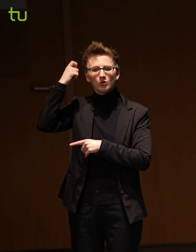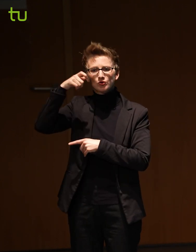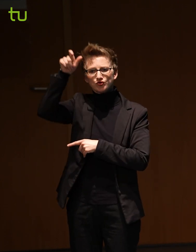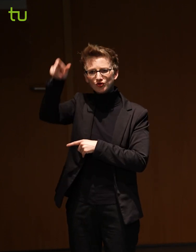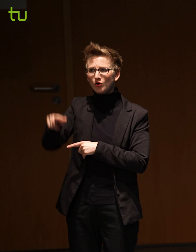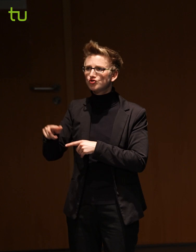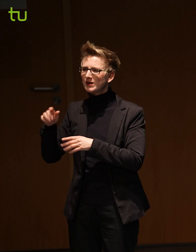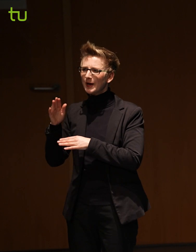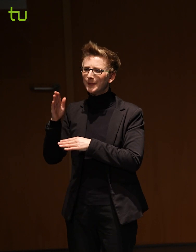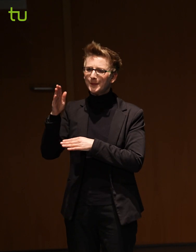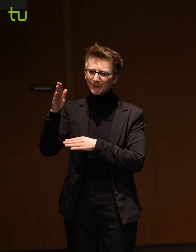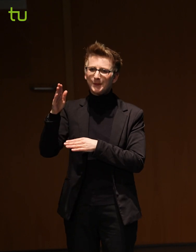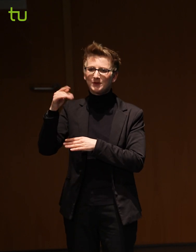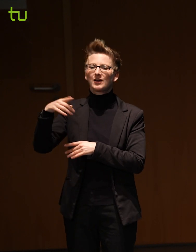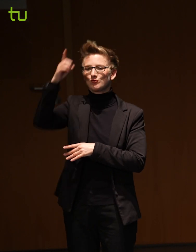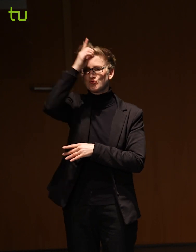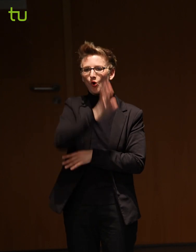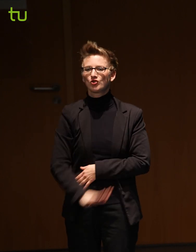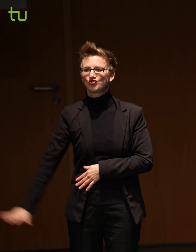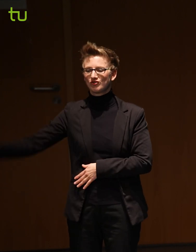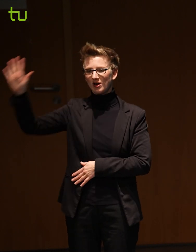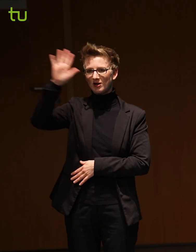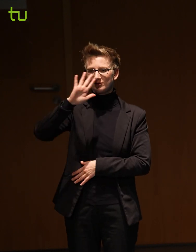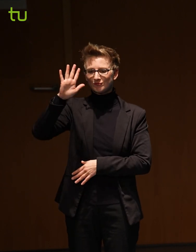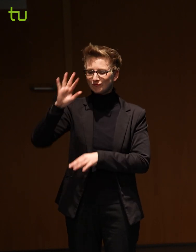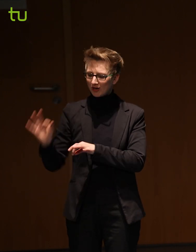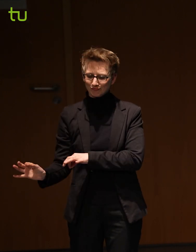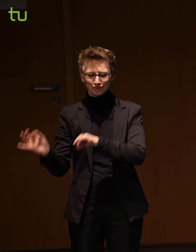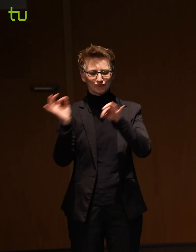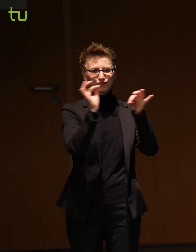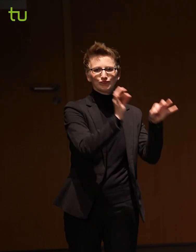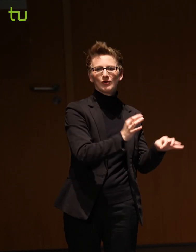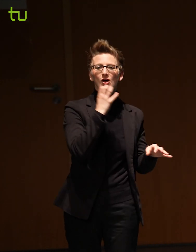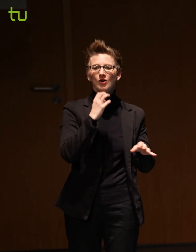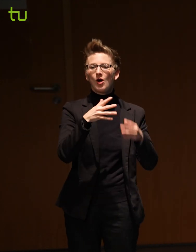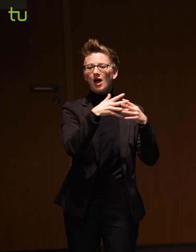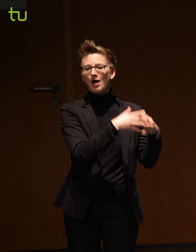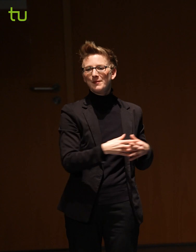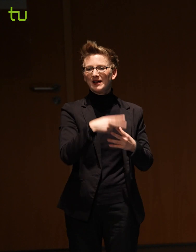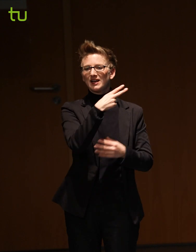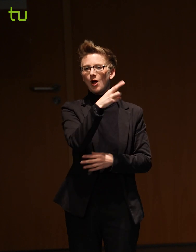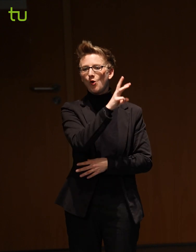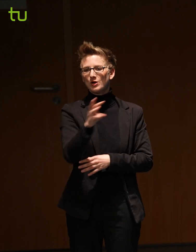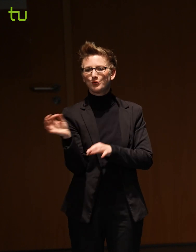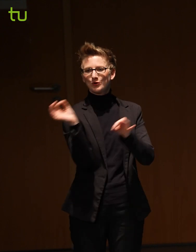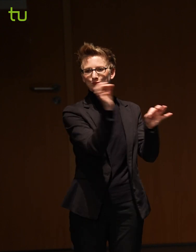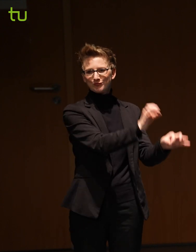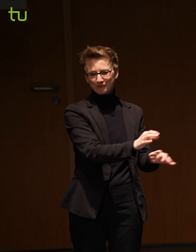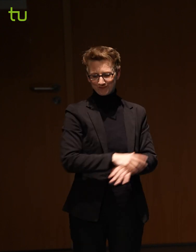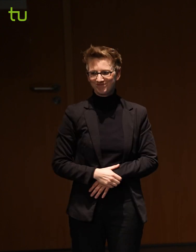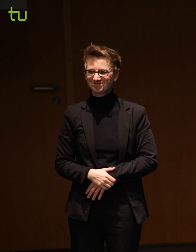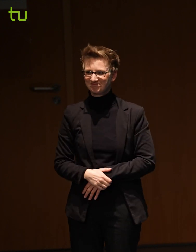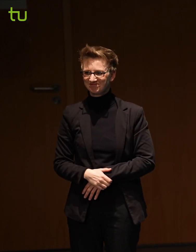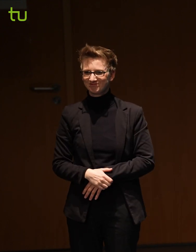BRD, bevor er sich entschloss, nach Hollywood auszuwandern. Zumindest für eine ganze Zeit lang. Ein